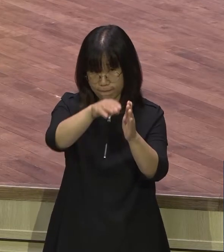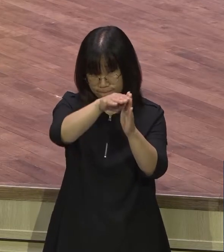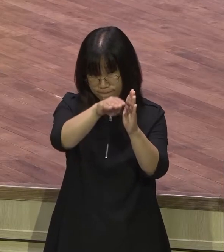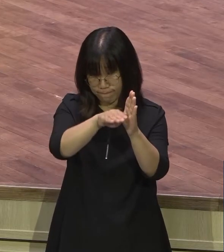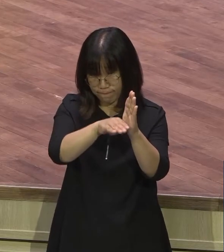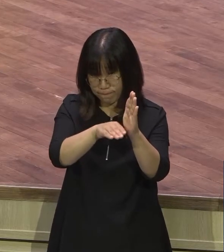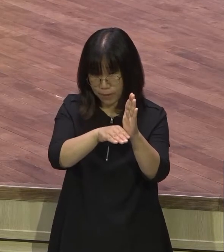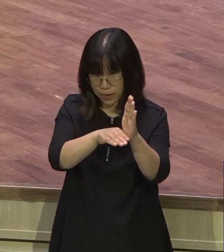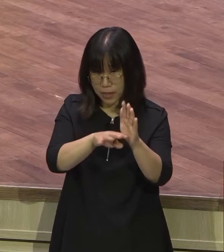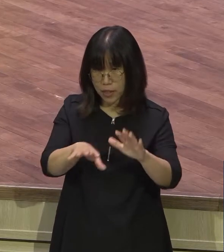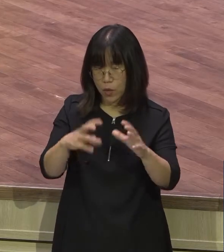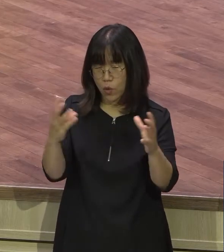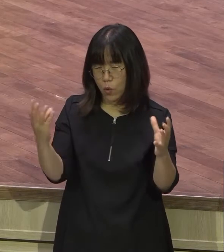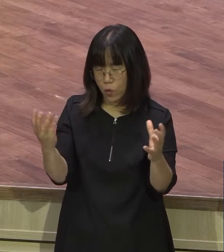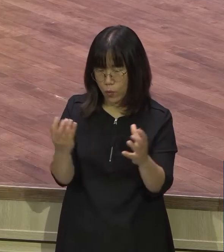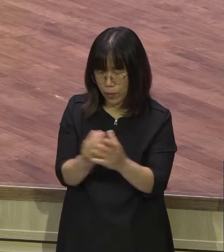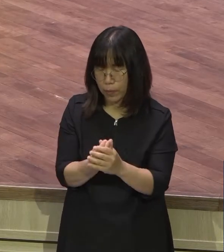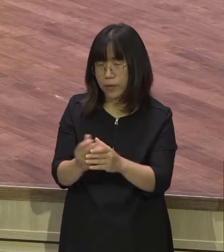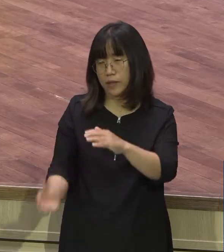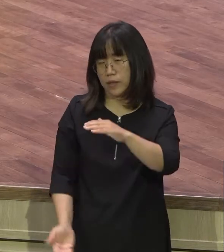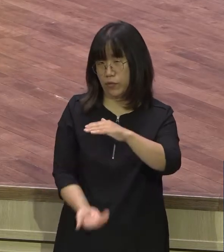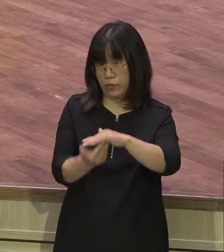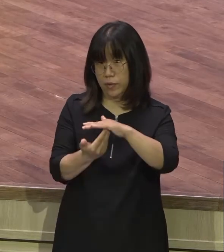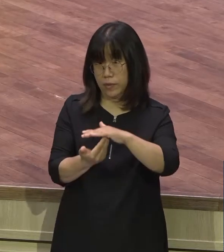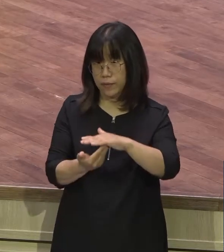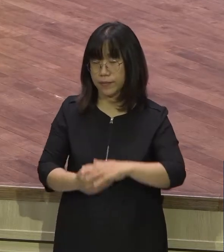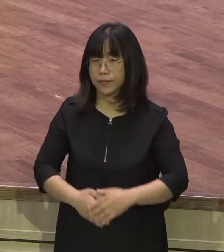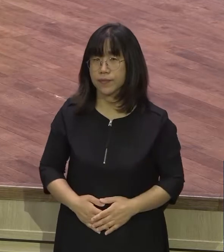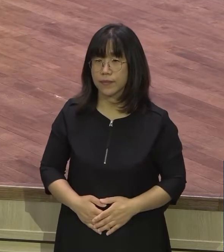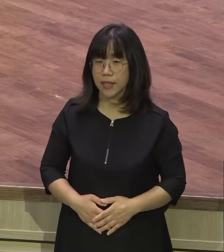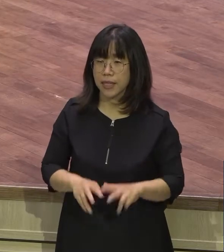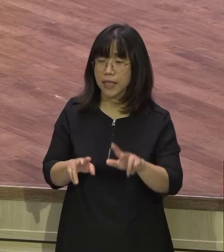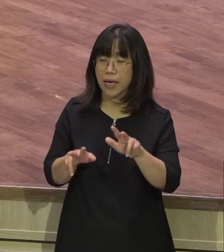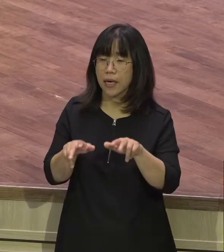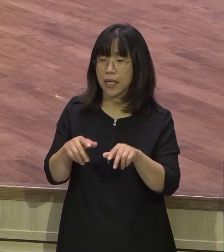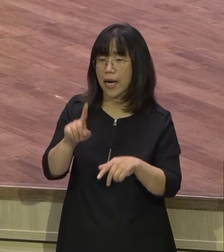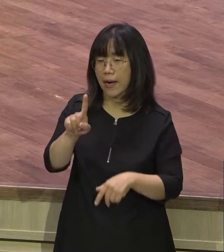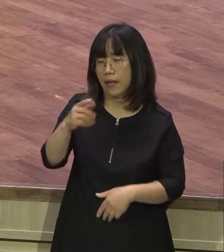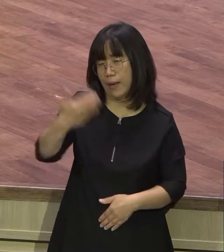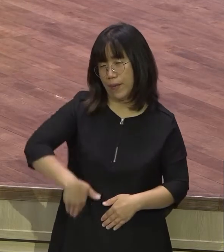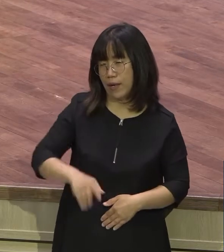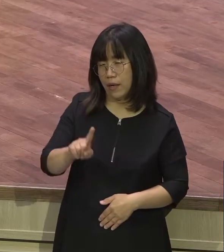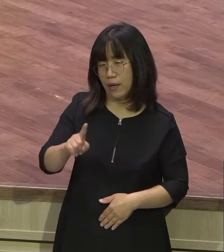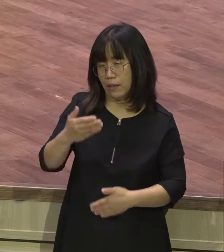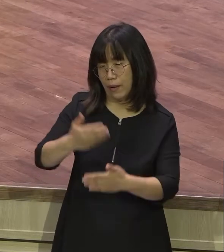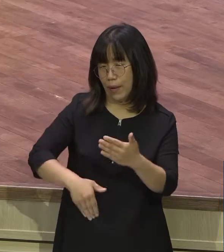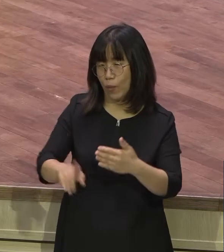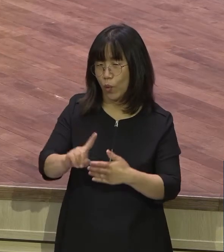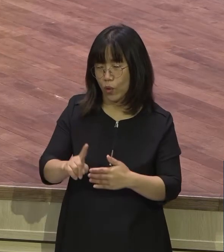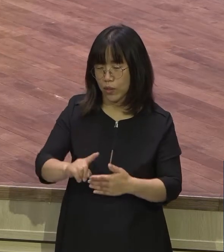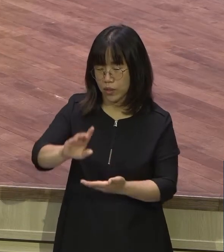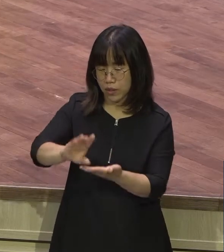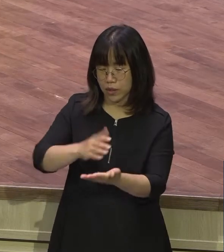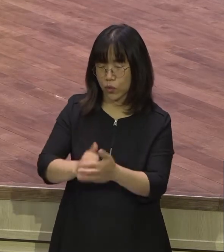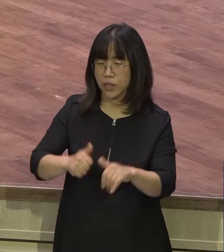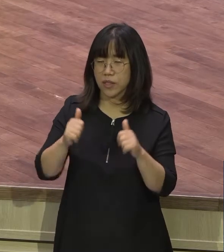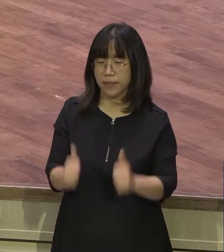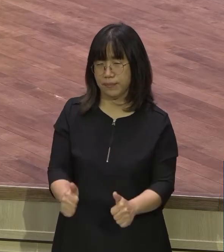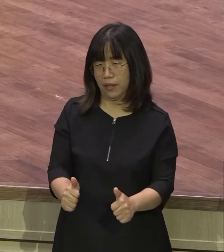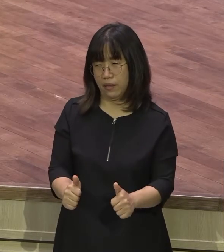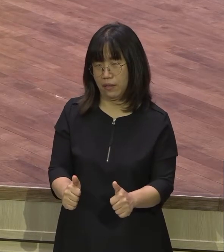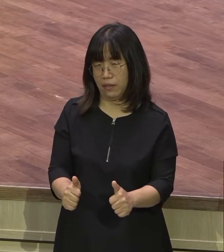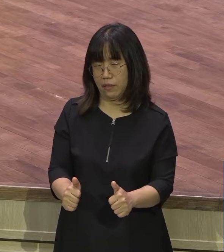다 완벽하게 다 성취가 되었는데 이제 하나만 남았어요. 그리스도의 심판. 그리스도의 심판. 이거